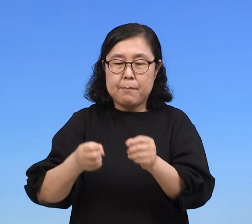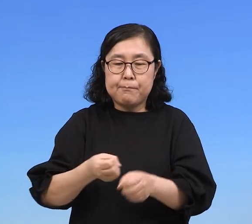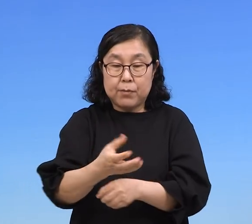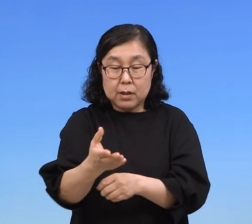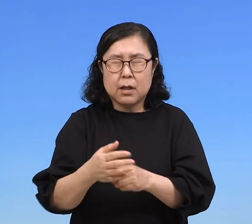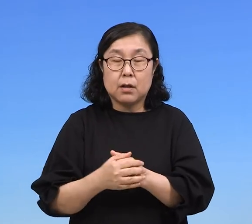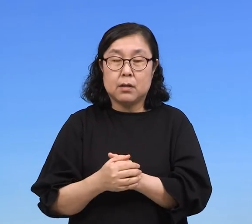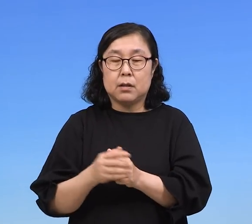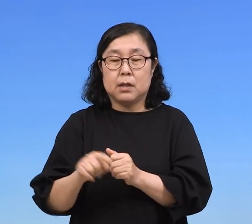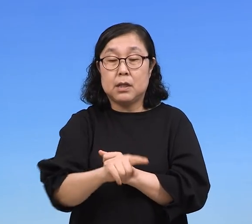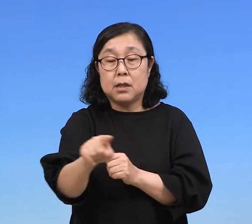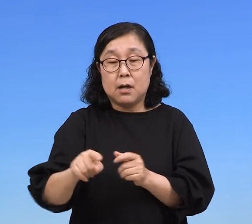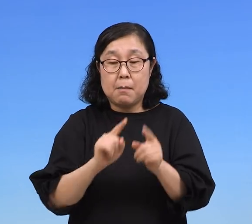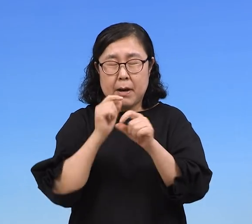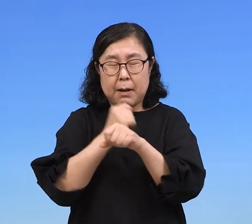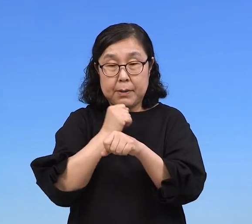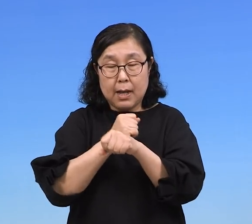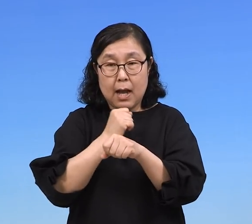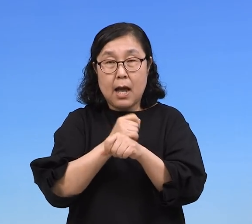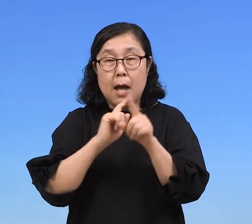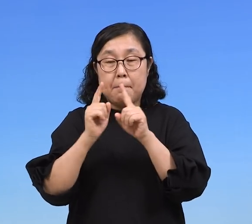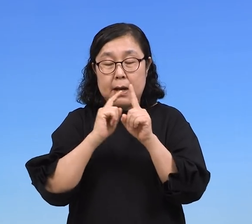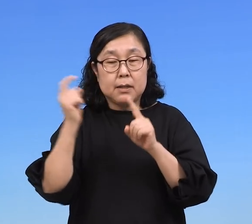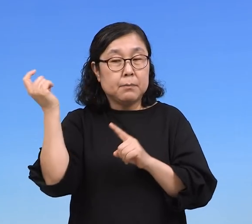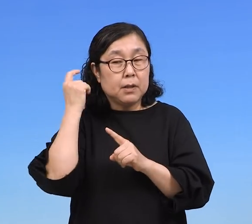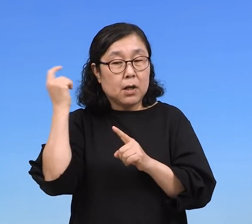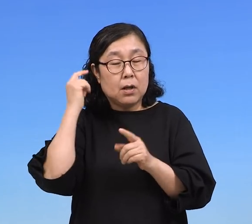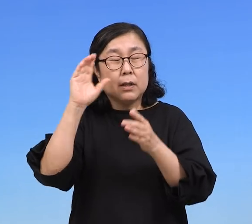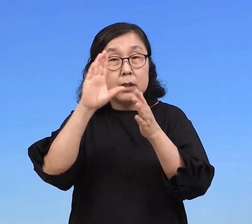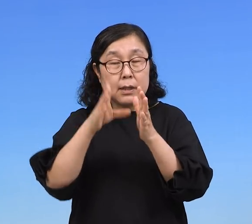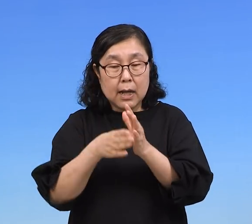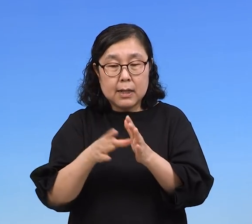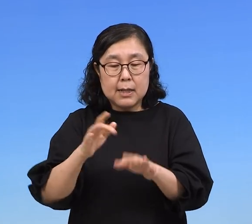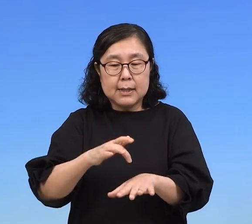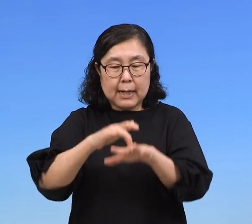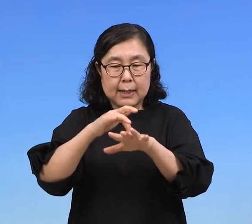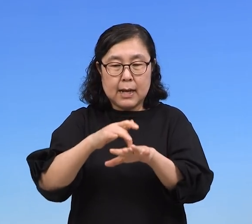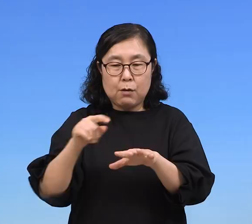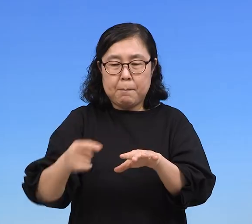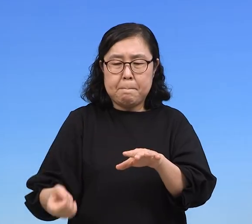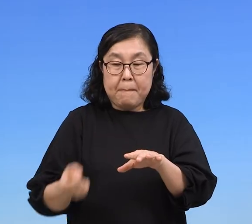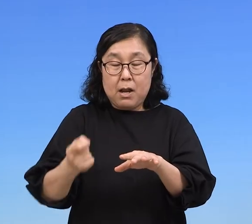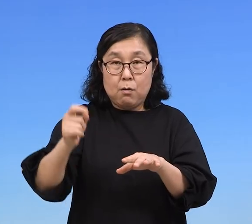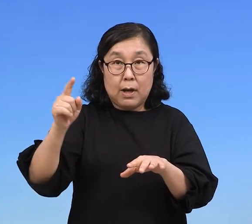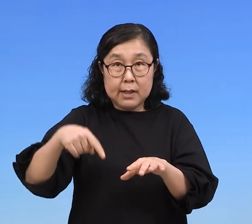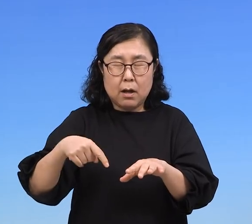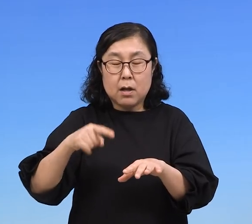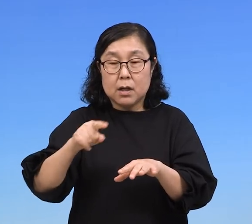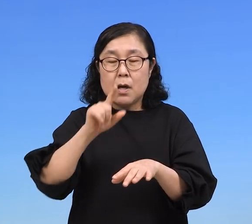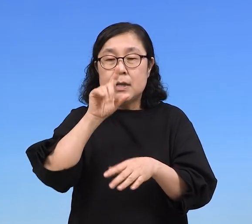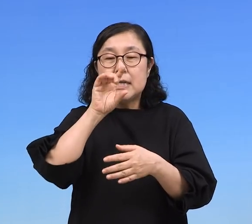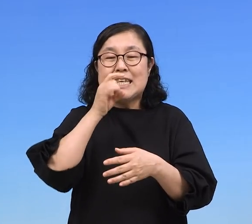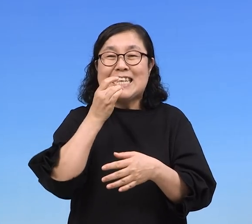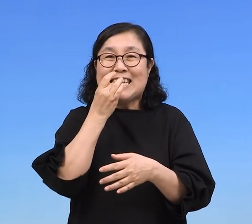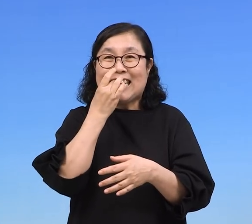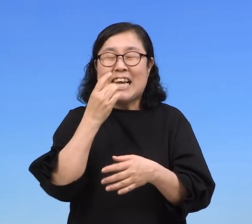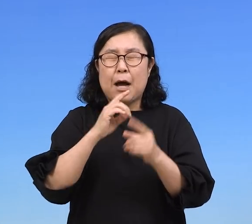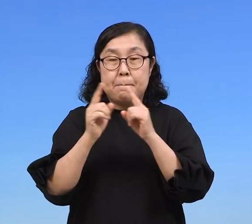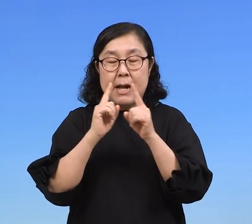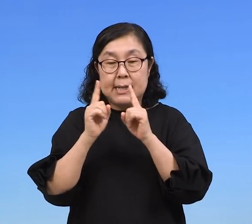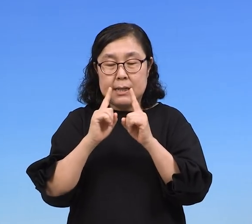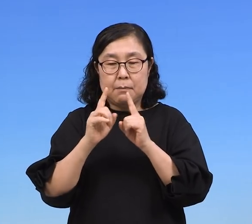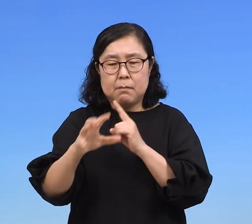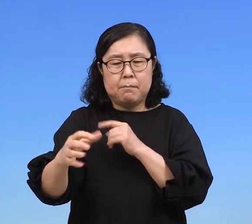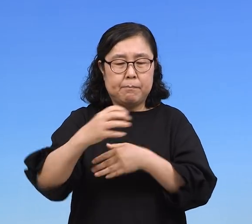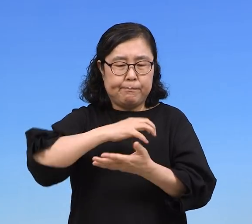뿌려졌다는 것은 이들을 가리킴이니 곧 말씀을 들었을 때에 사탄이 적시 와서 그들에게 뿌려진